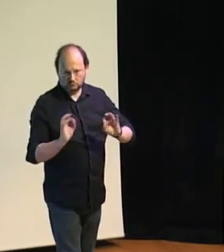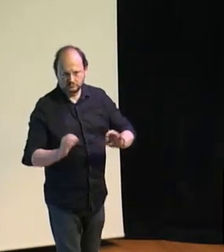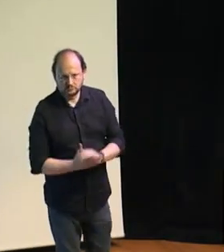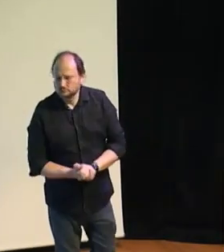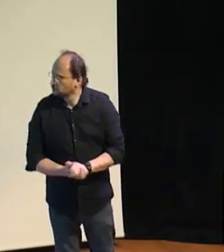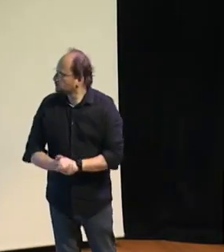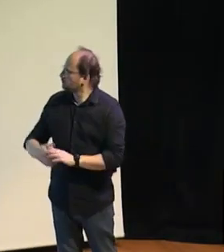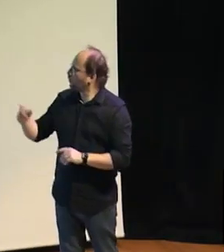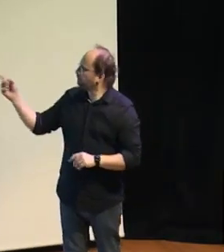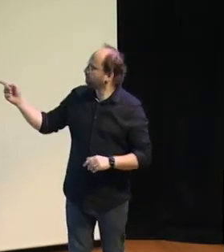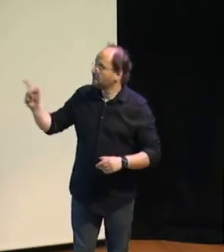On est dans les temps, tout va bien.